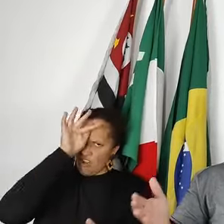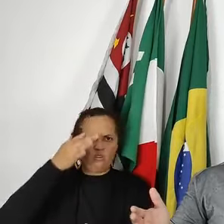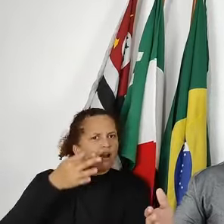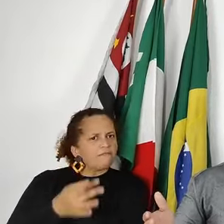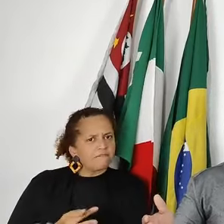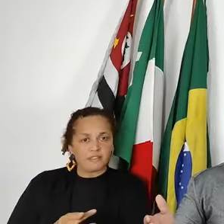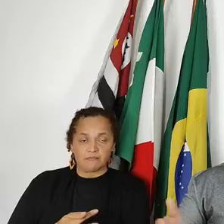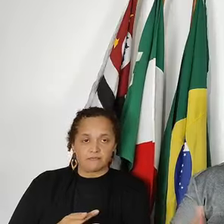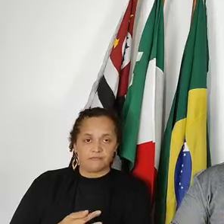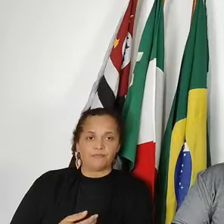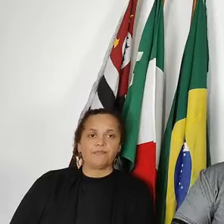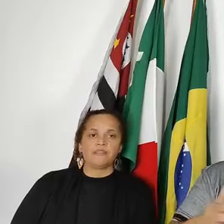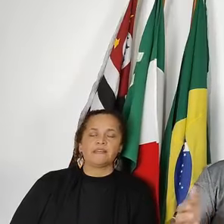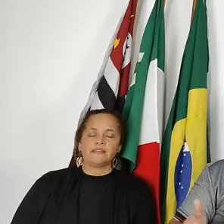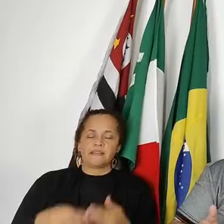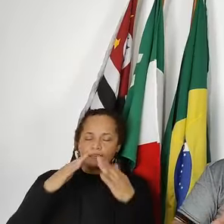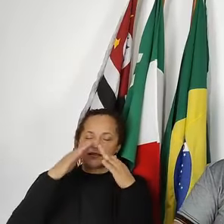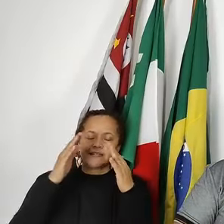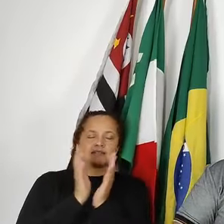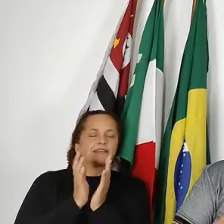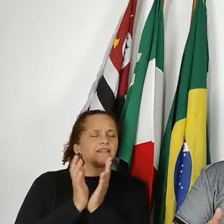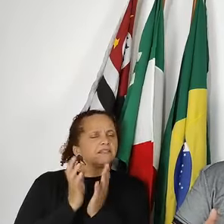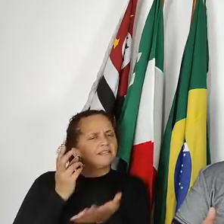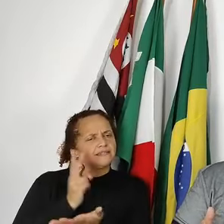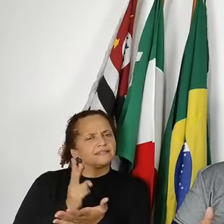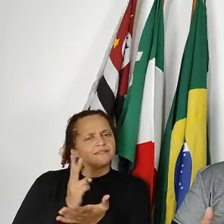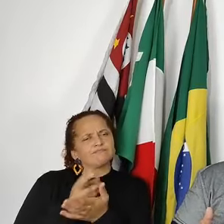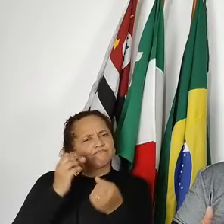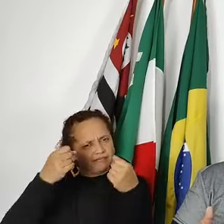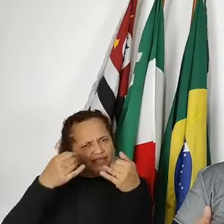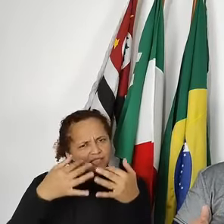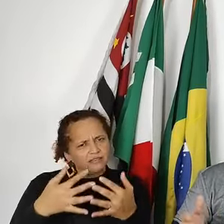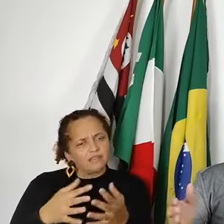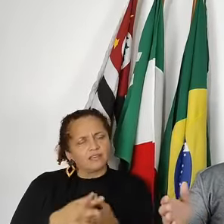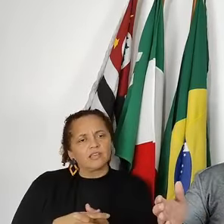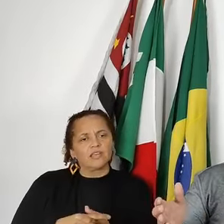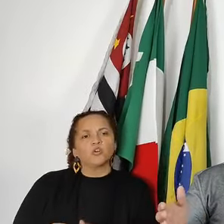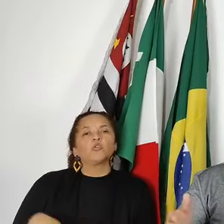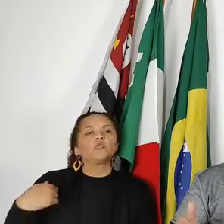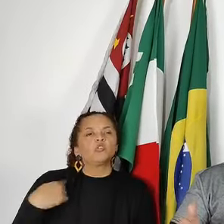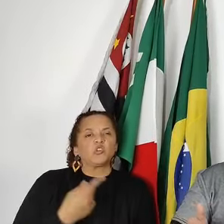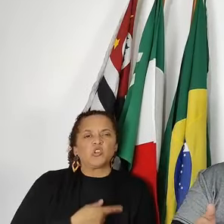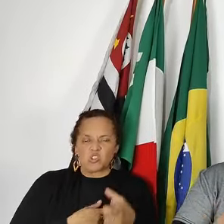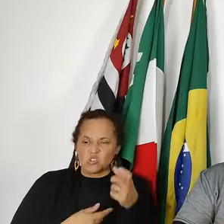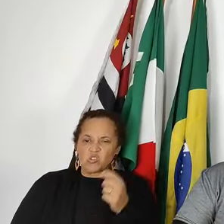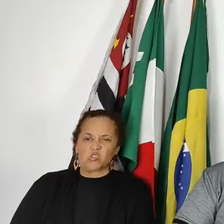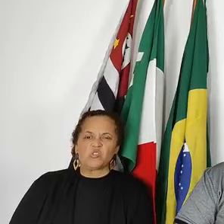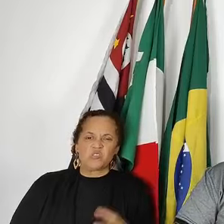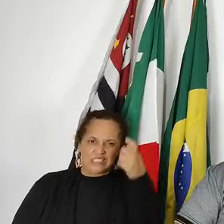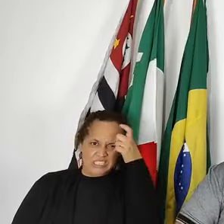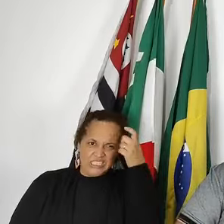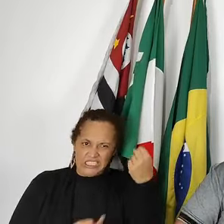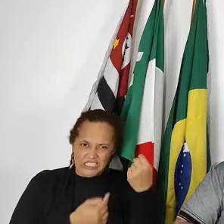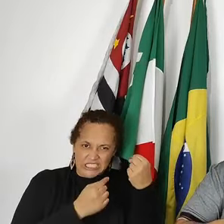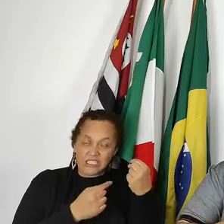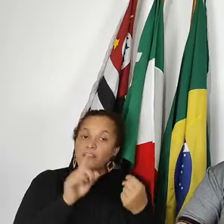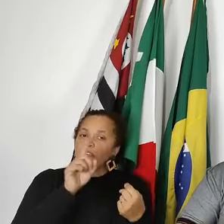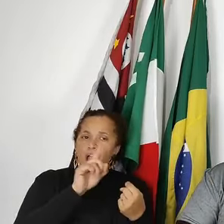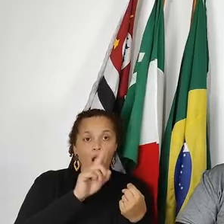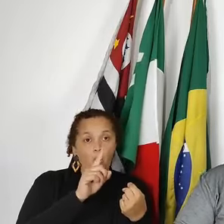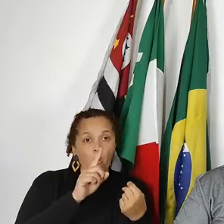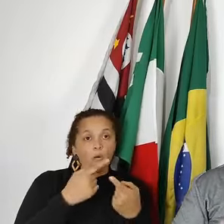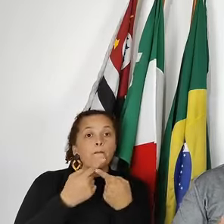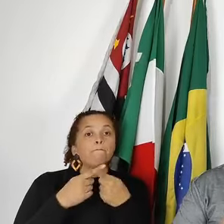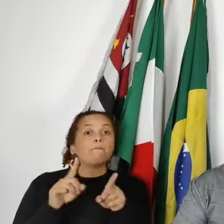costumo falar para o pessoal da célula, o maior inimigo nosso não é Satanás, o maior inimigo somos nós mesmos, somos os